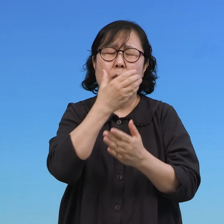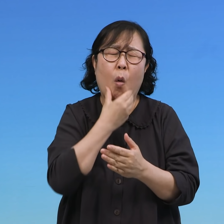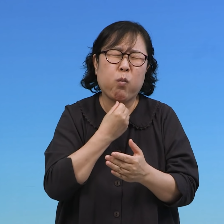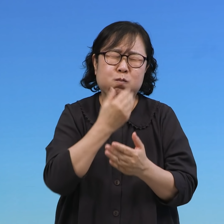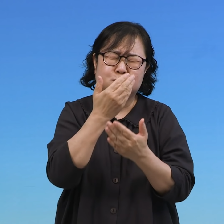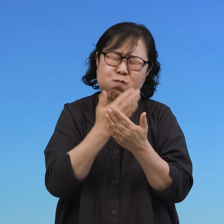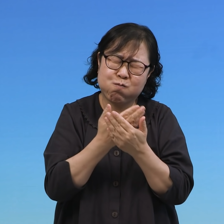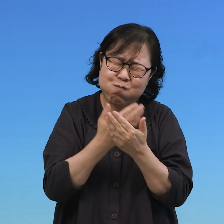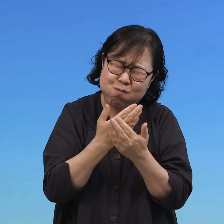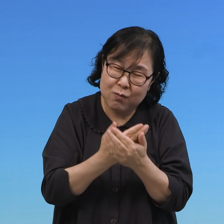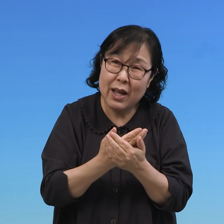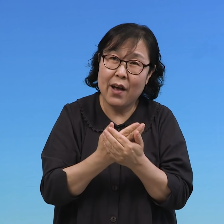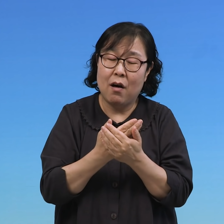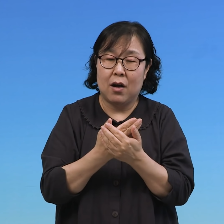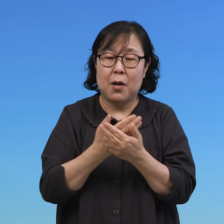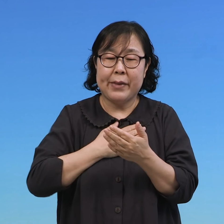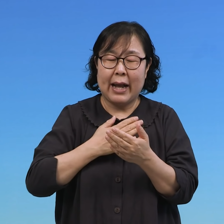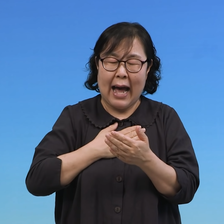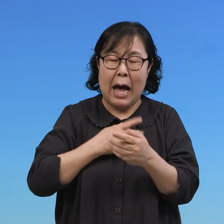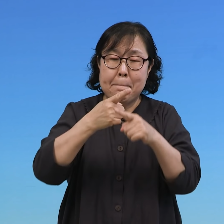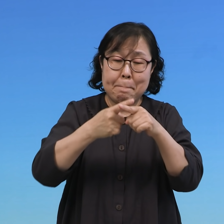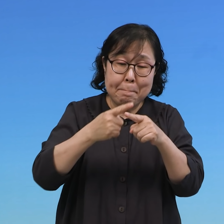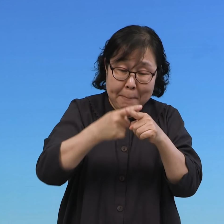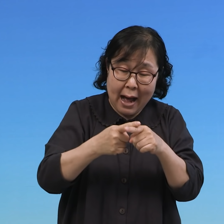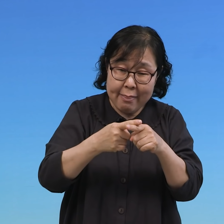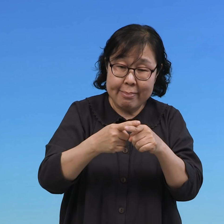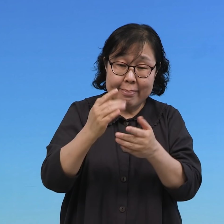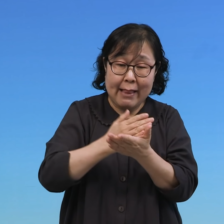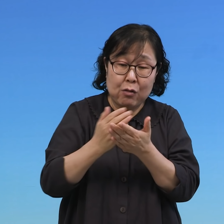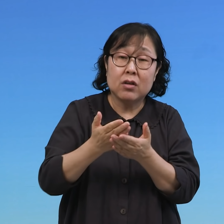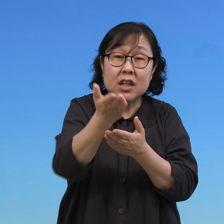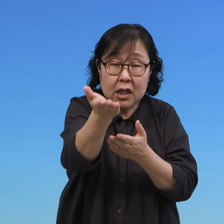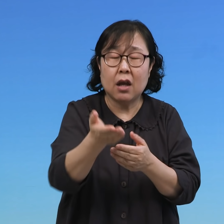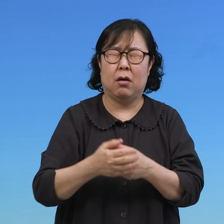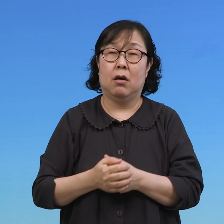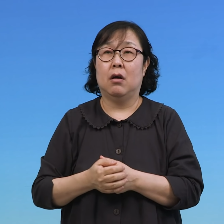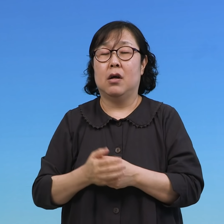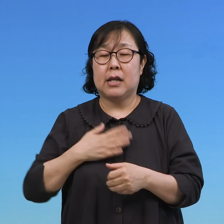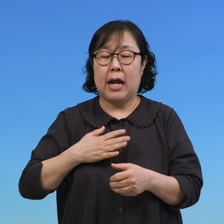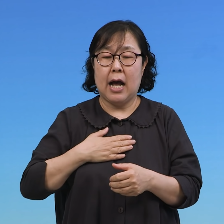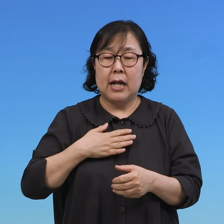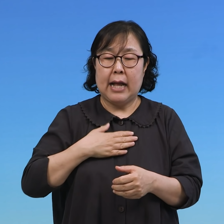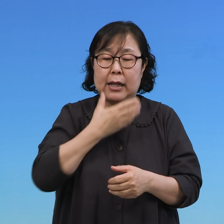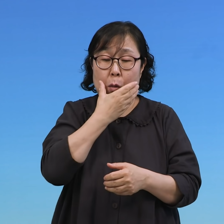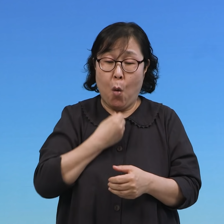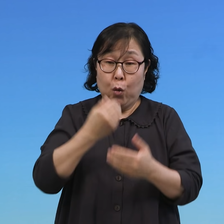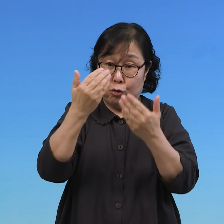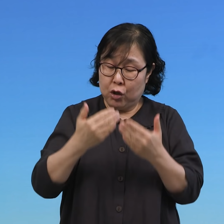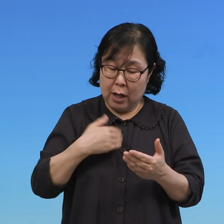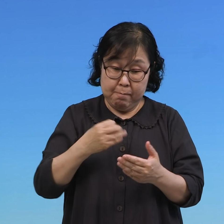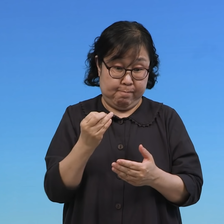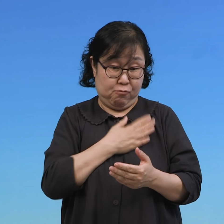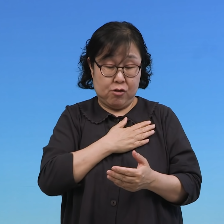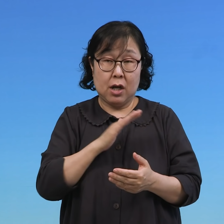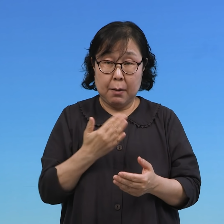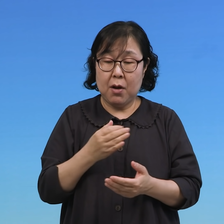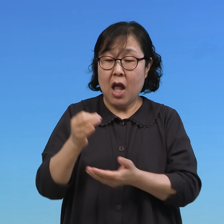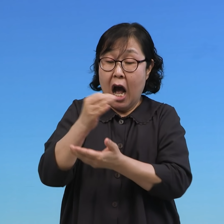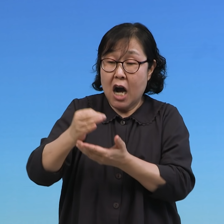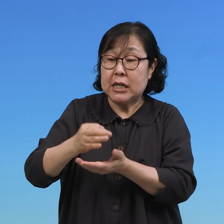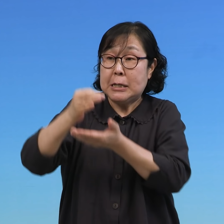복 주시면 반반씩 나눕시다. 그래서 내가 헌금도 많이 하고 우리가 구하는 게